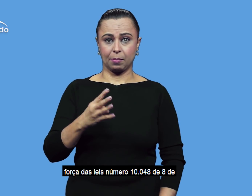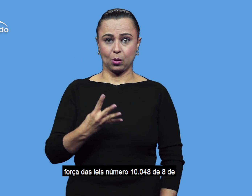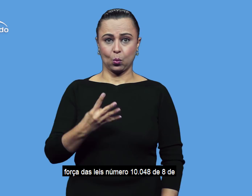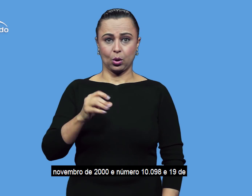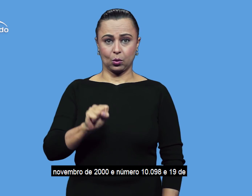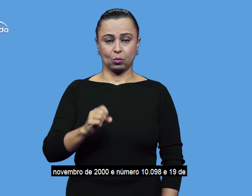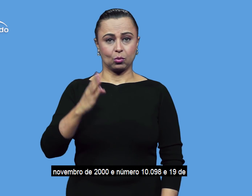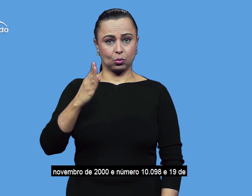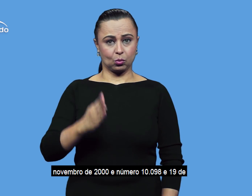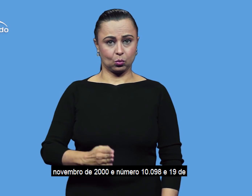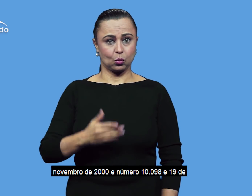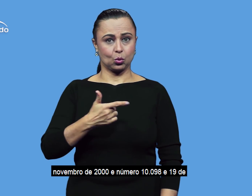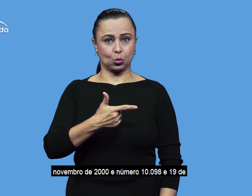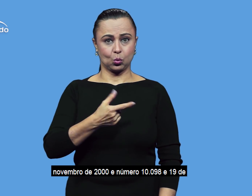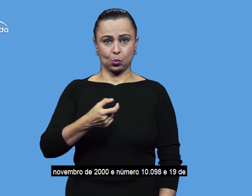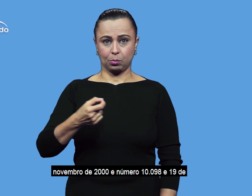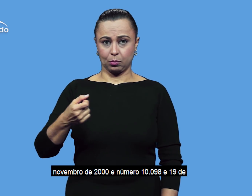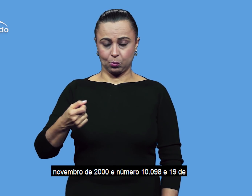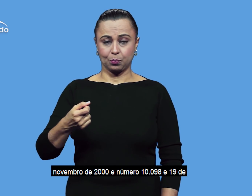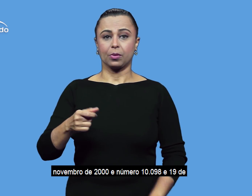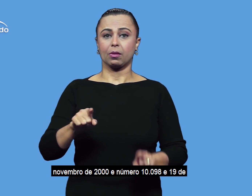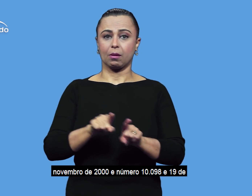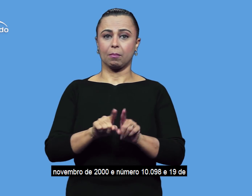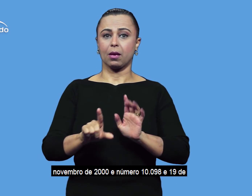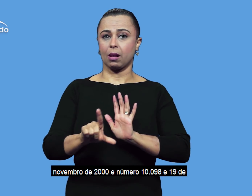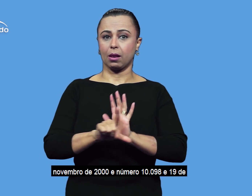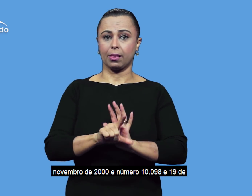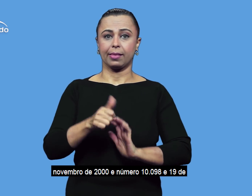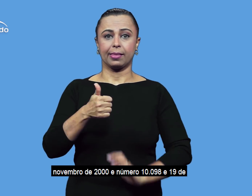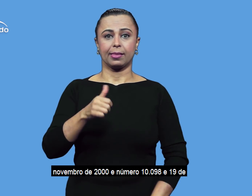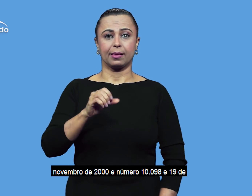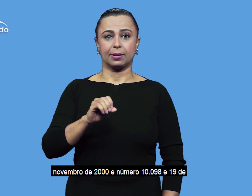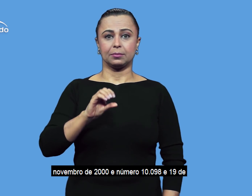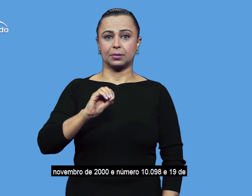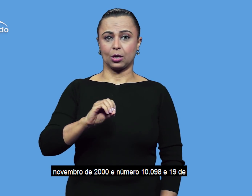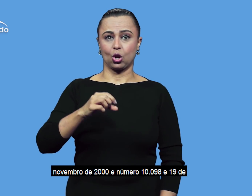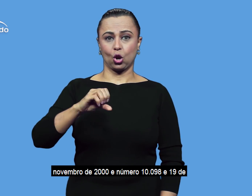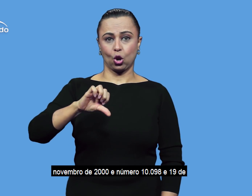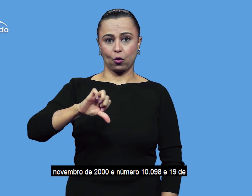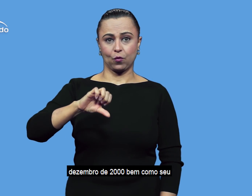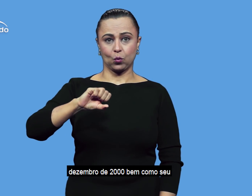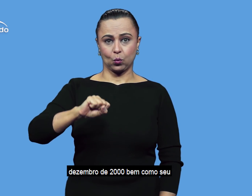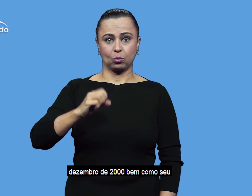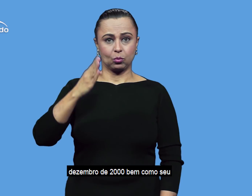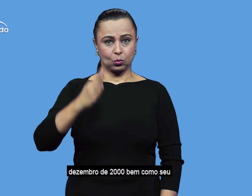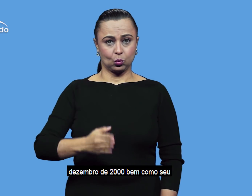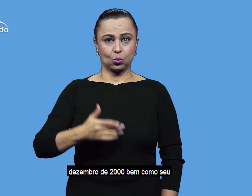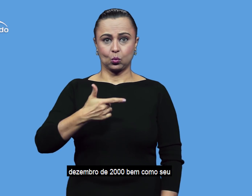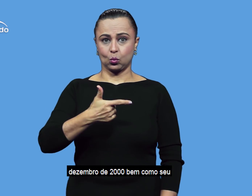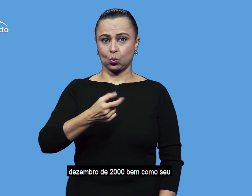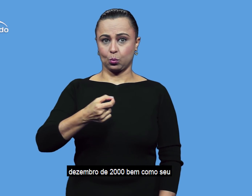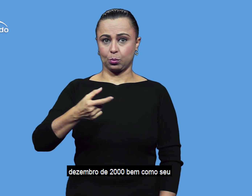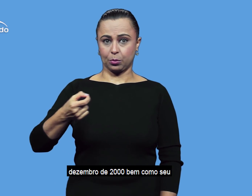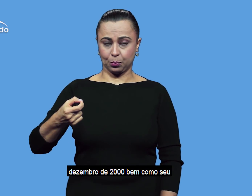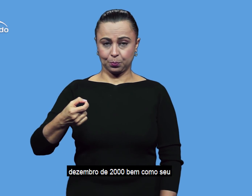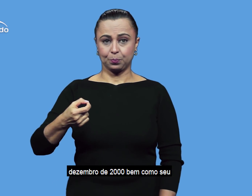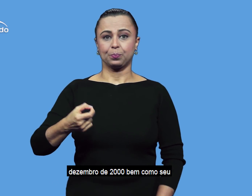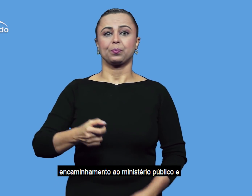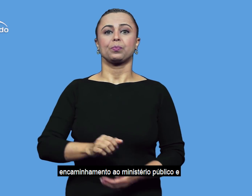de novembro de 2000 e número 10.098 e 19 de dezembro de 2000 bem como seu encaminhamento